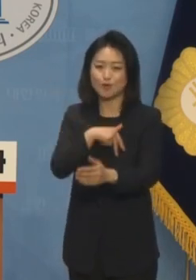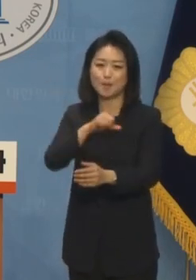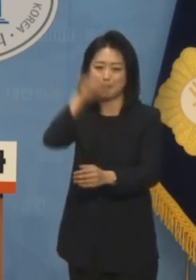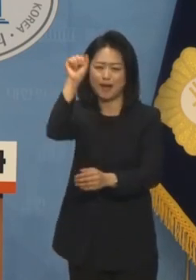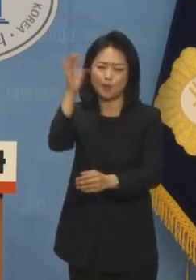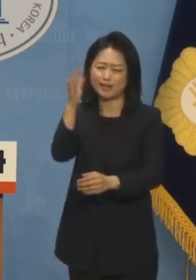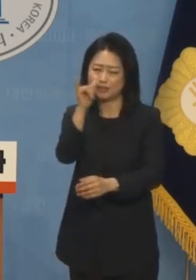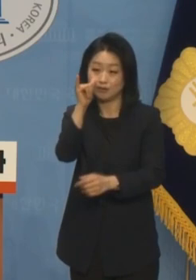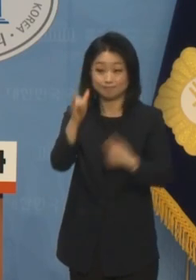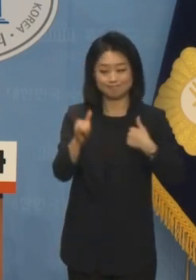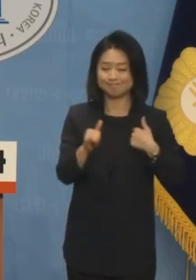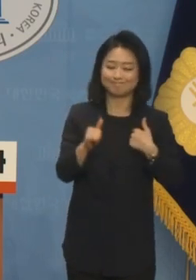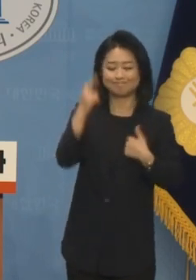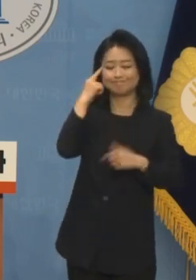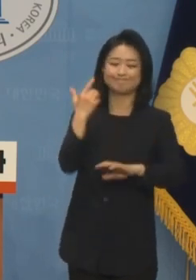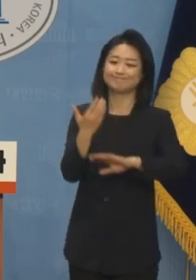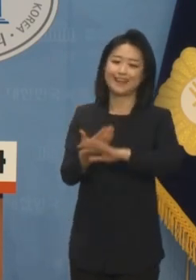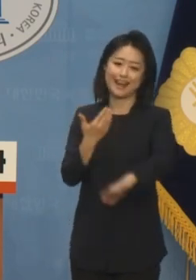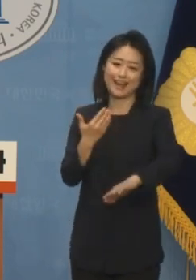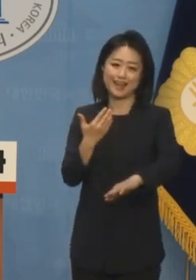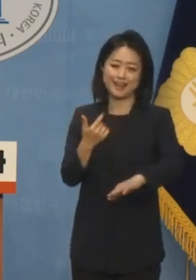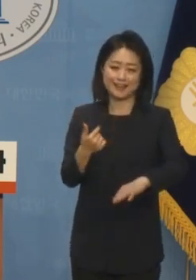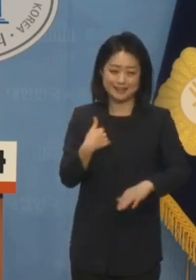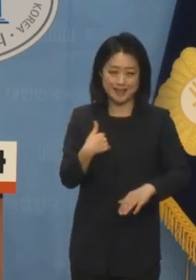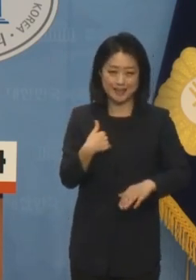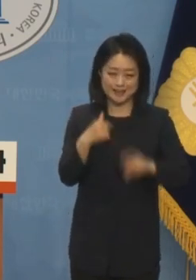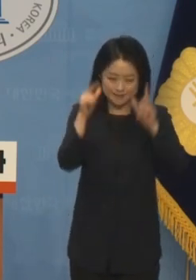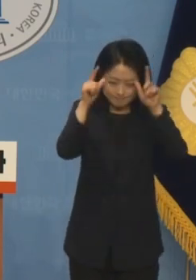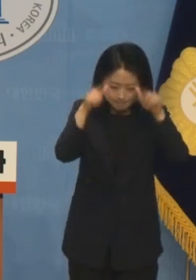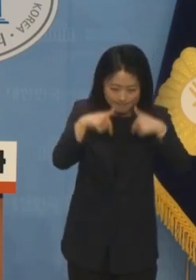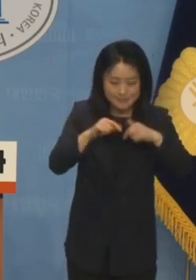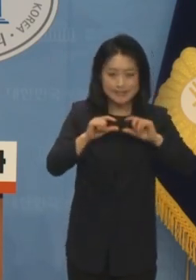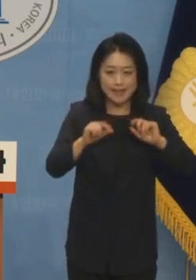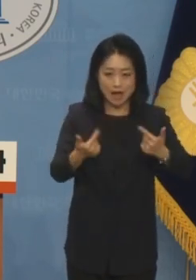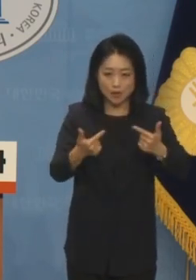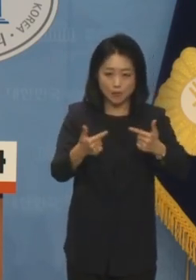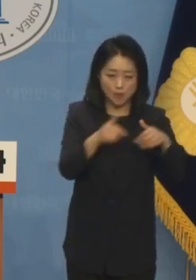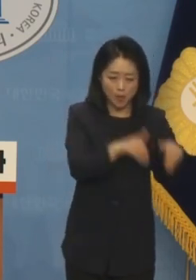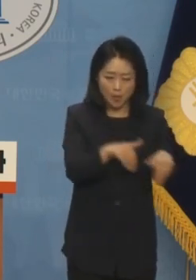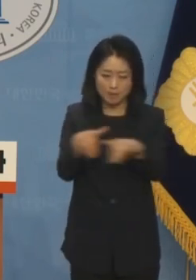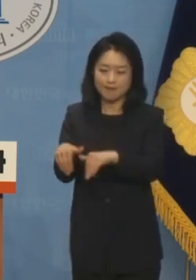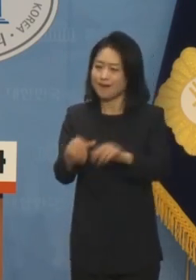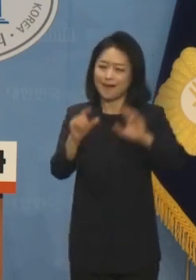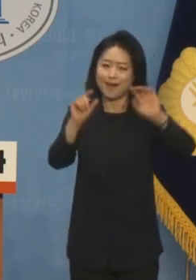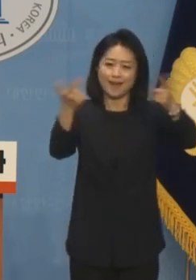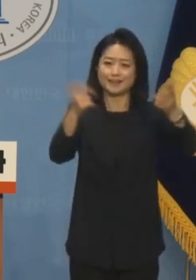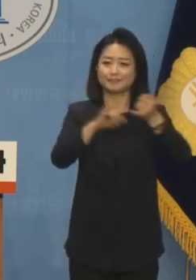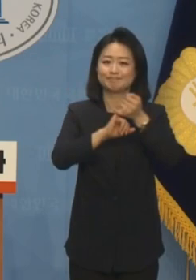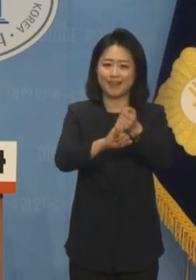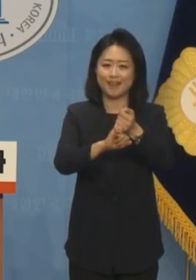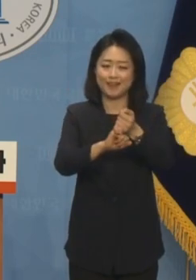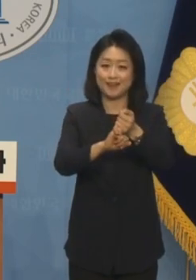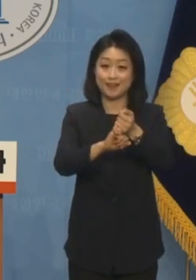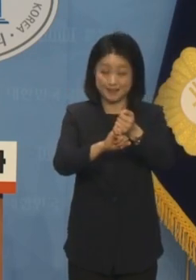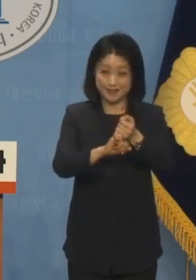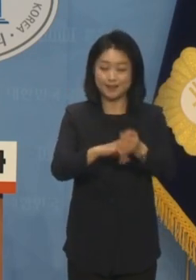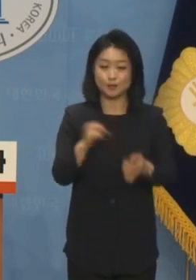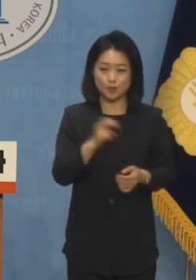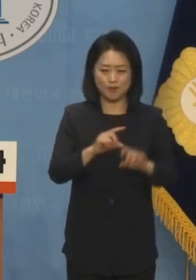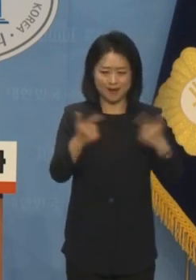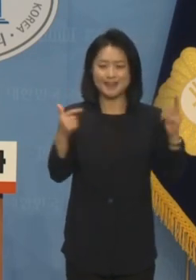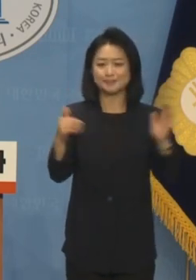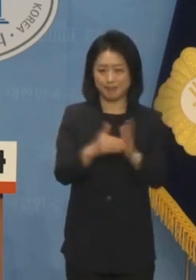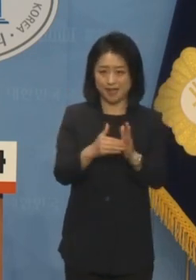저는 순응하지 않았습니다. 굴복하지 않았습니다. 철새가 되지 않았습니다.